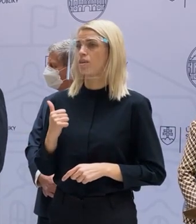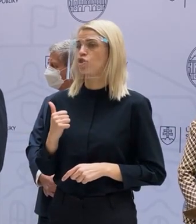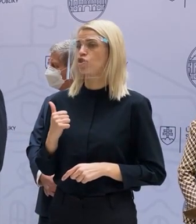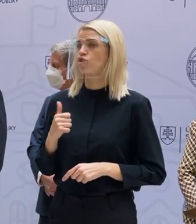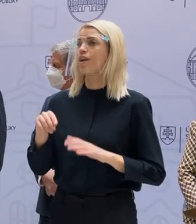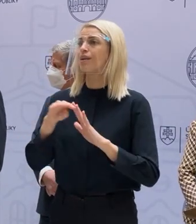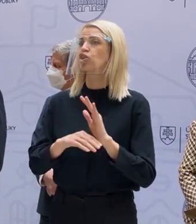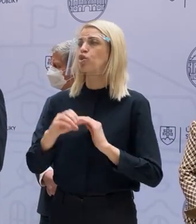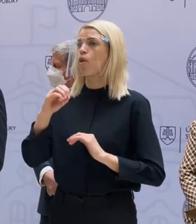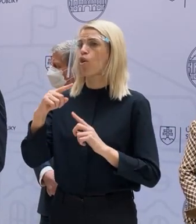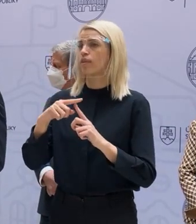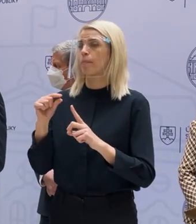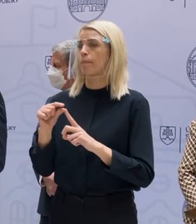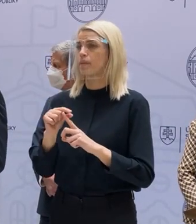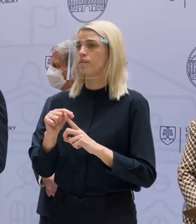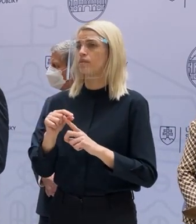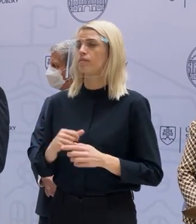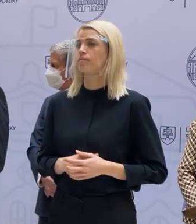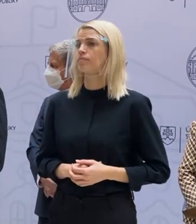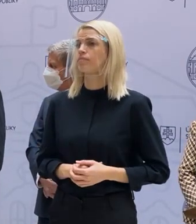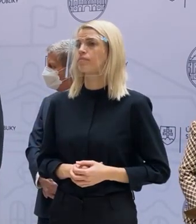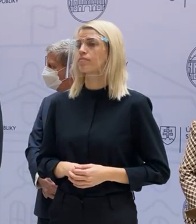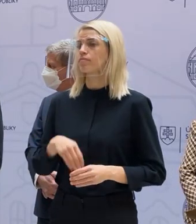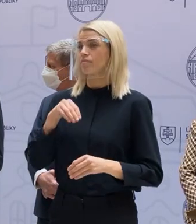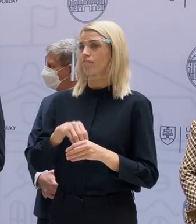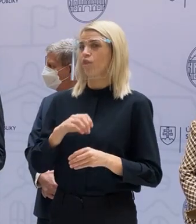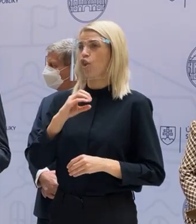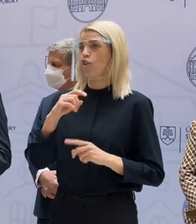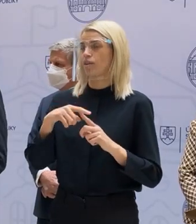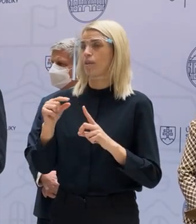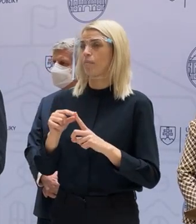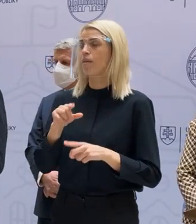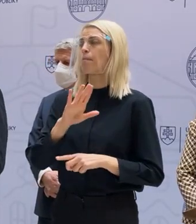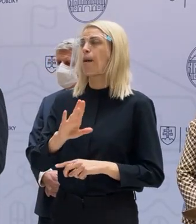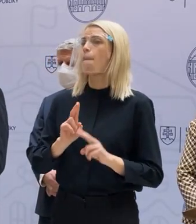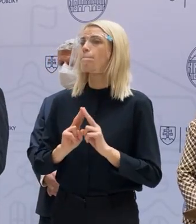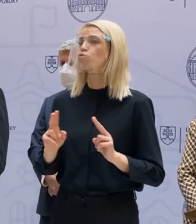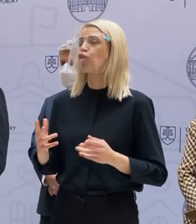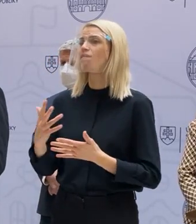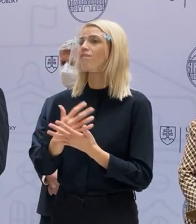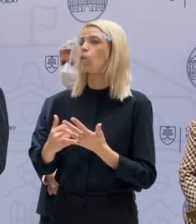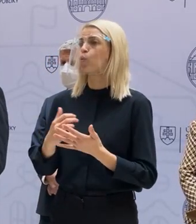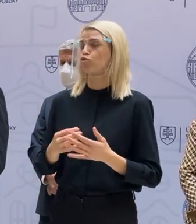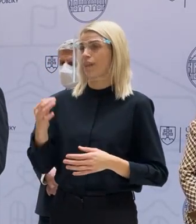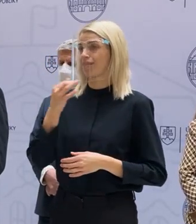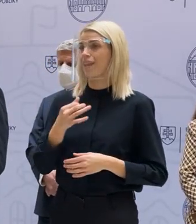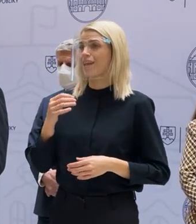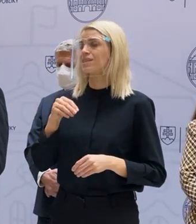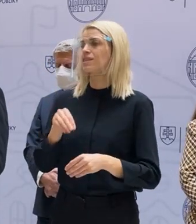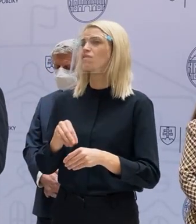v režime OTP s tým, že majú možnosť využiť tie testy, ktoré